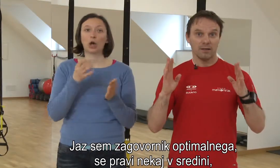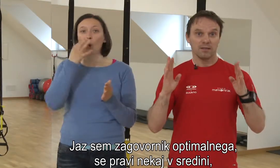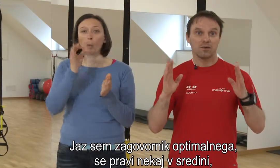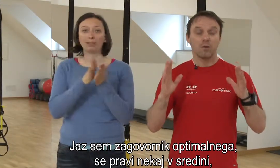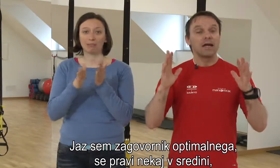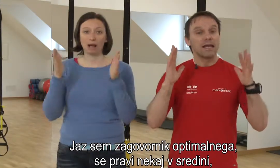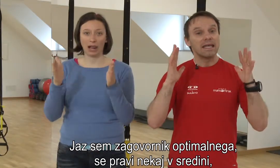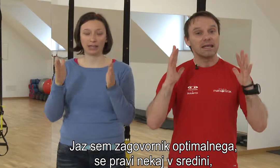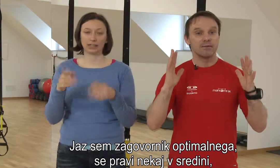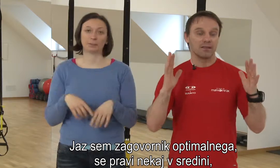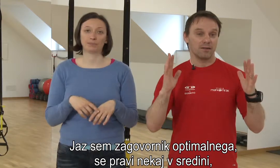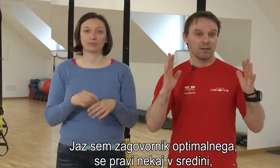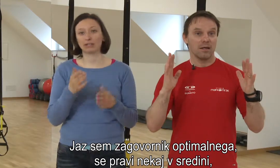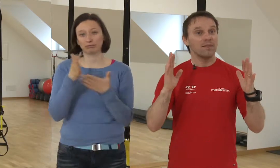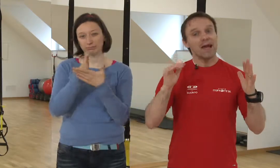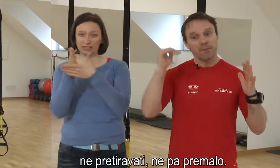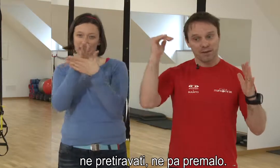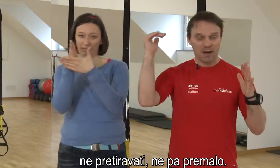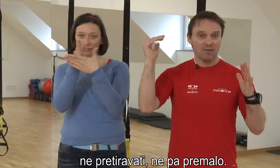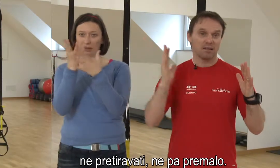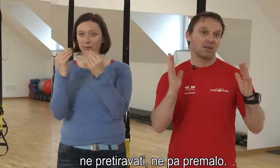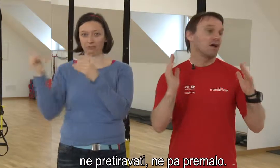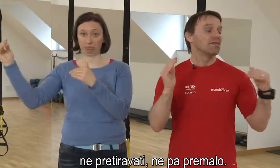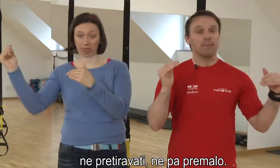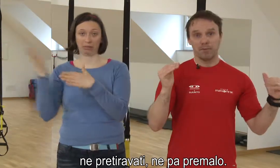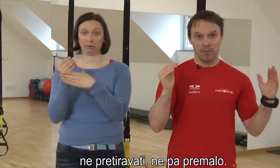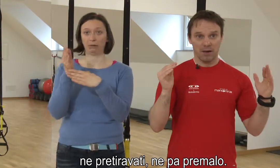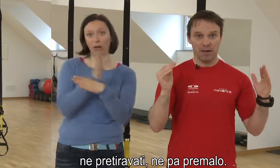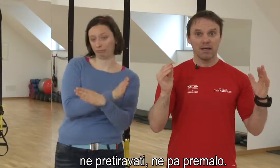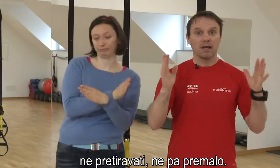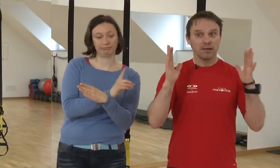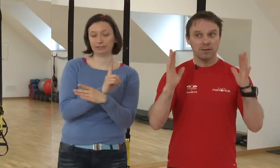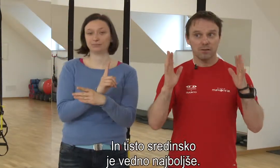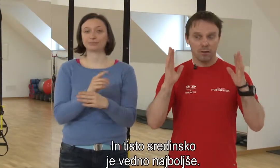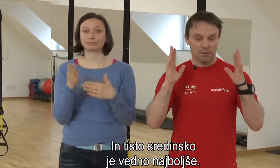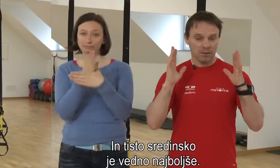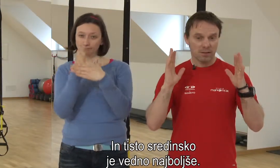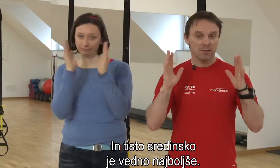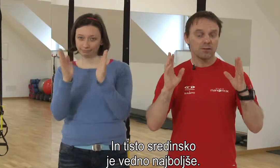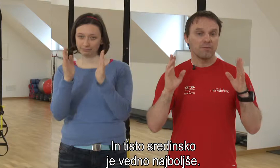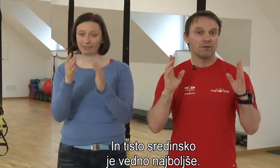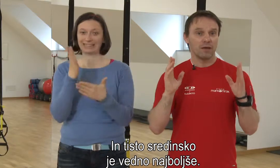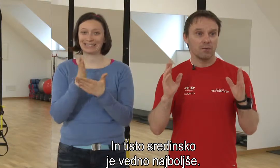Se pravi, nekaj v sredini. Ne pretiravati, ne pa premalo, ne. In tisto sredinsko je vedno